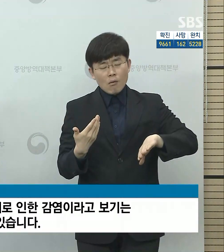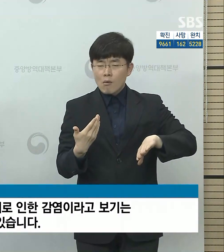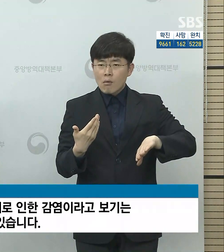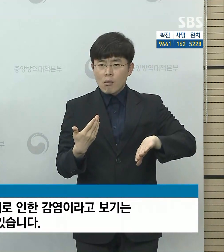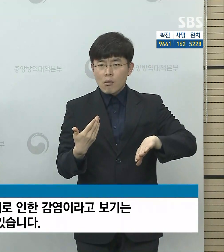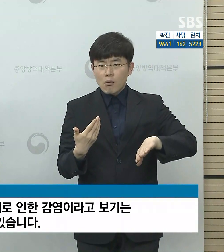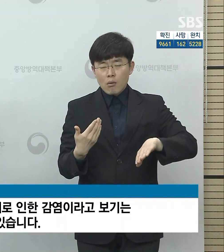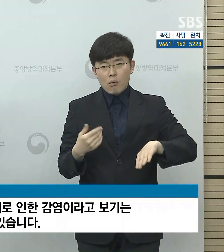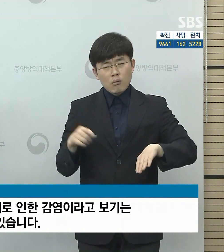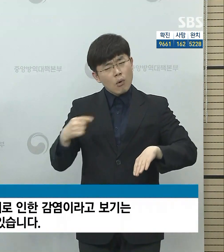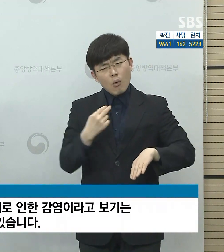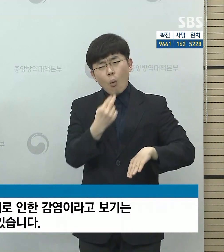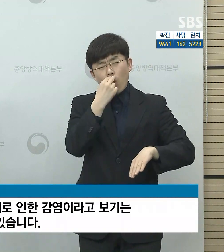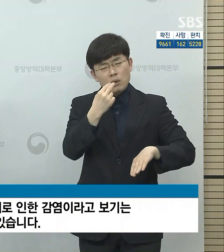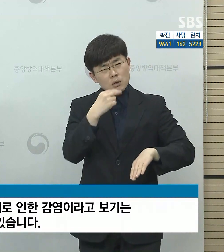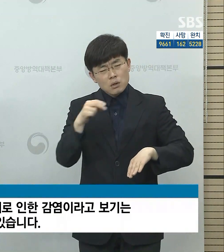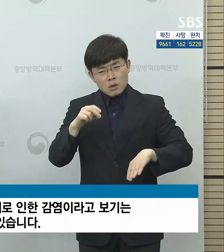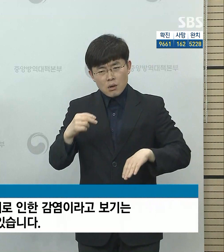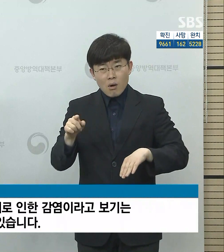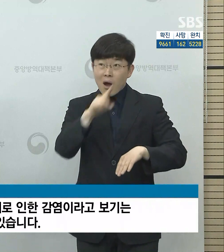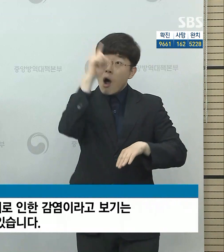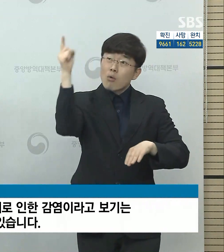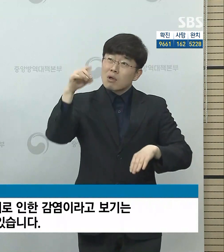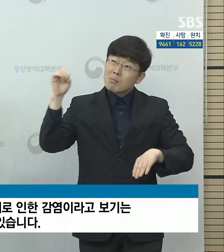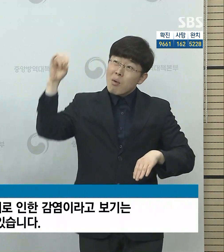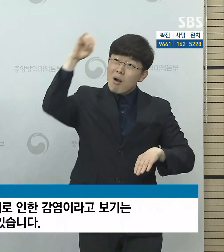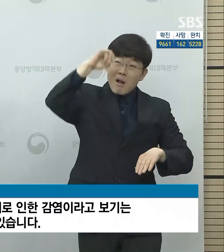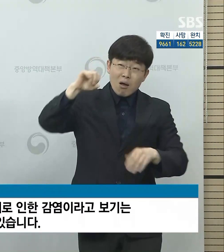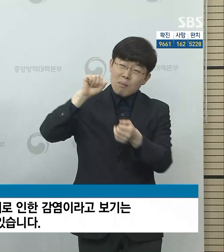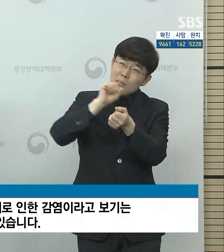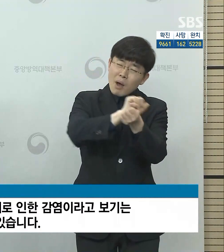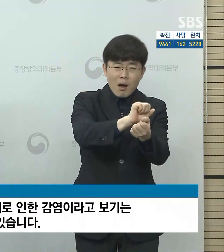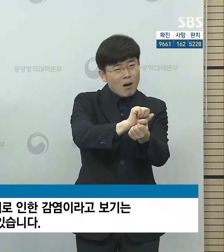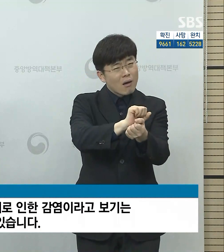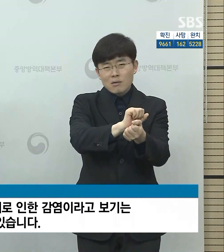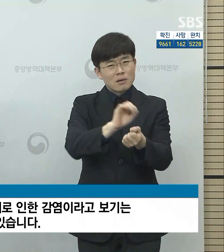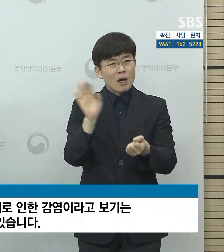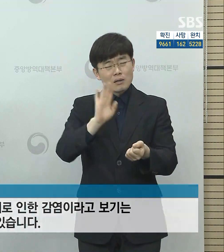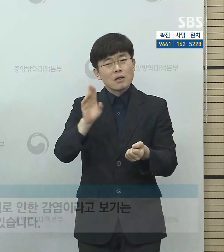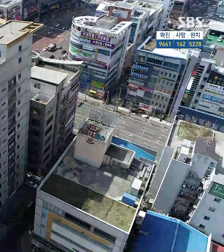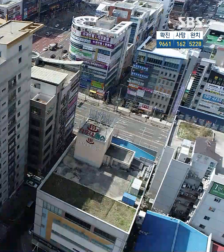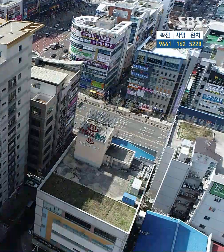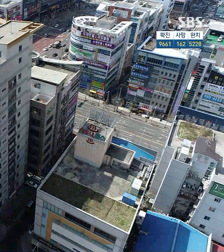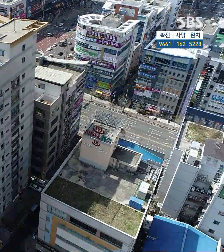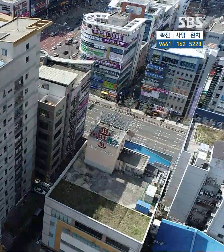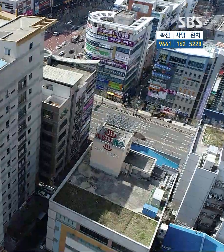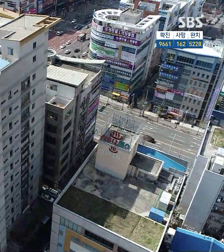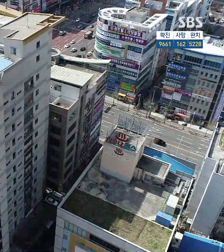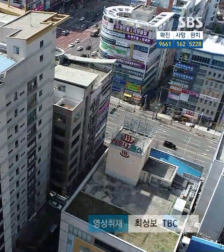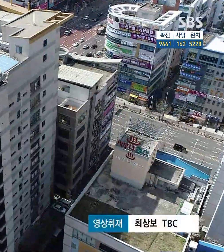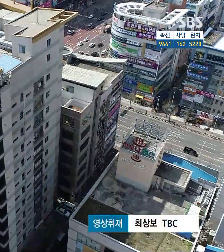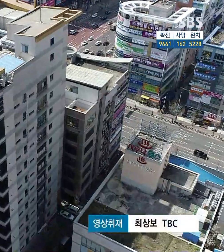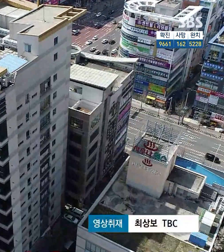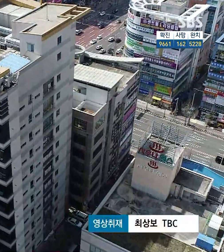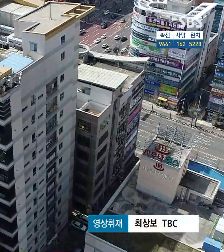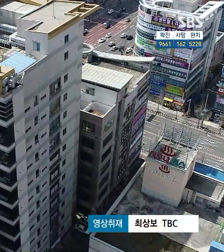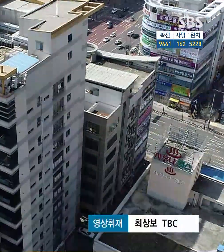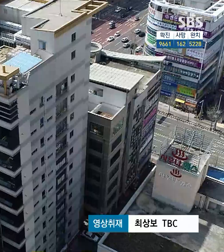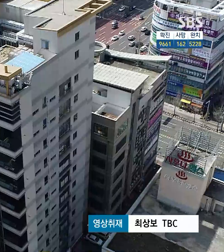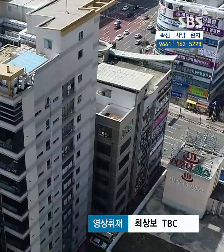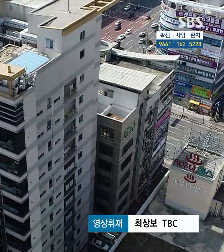그런 보편적인 공기로 인한 감염이라고 보기는 좀 어려운 상황이라고 보고 있습니다. 하지만 각 층마다